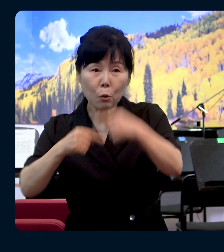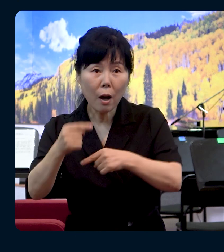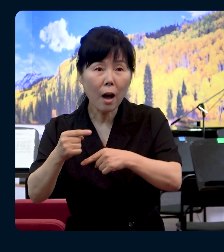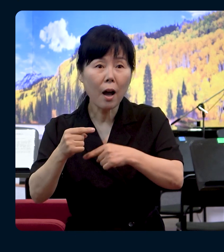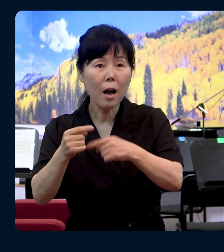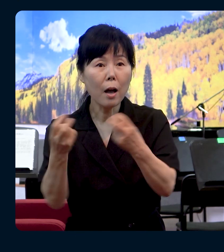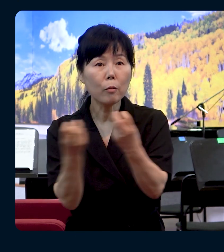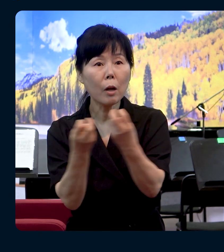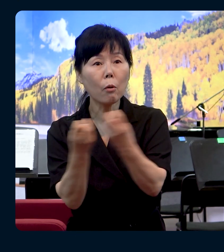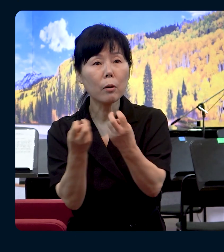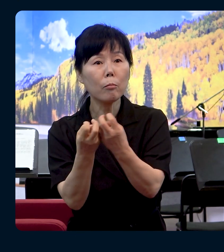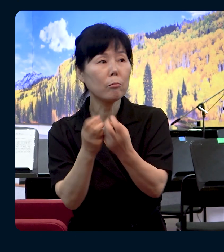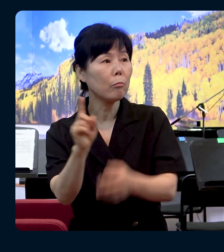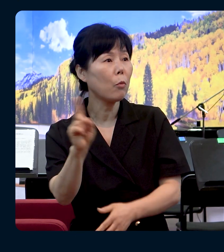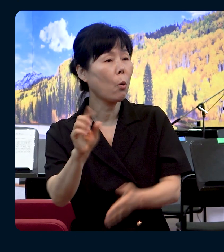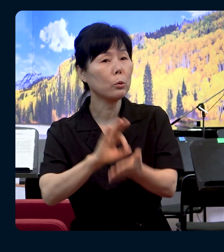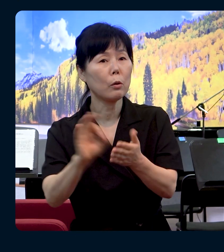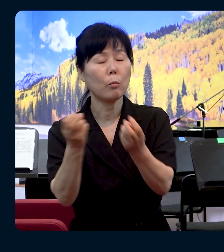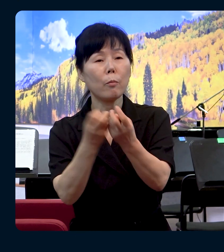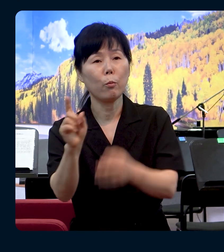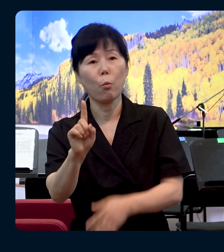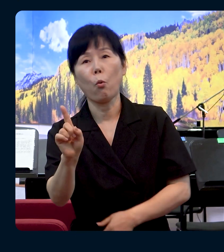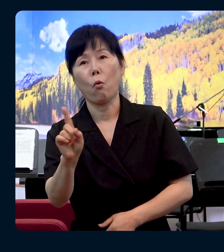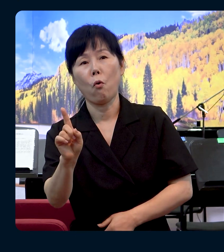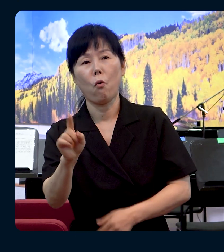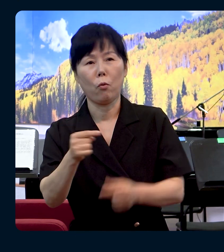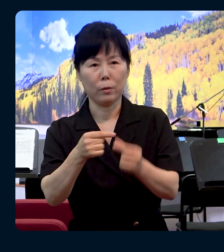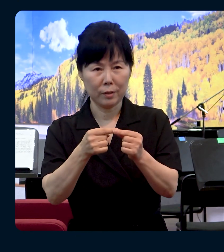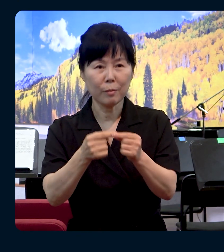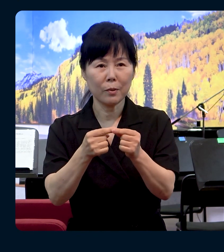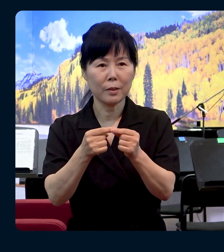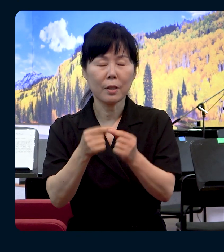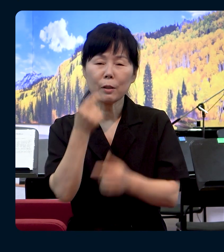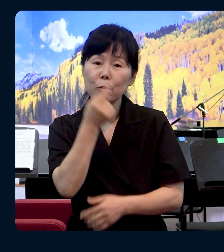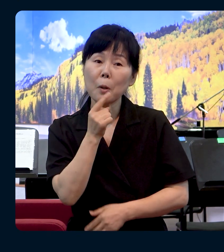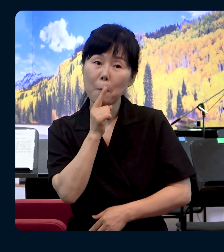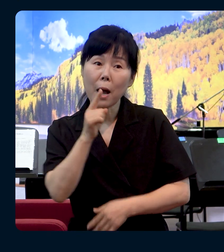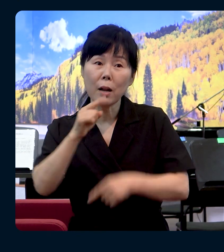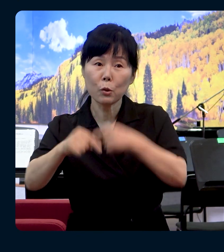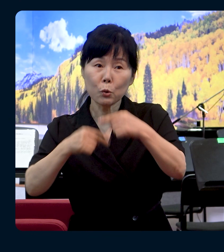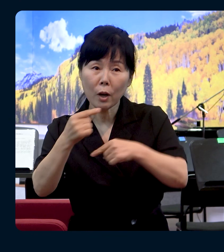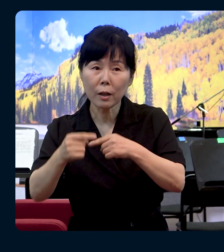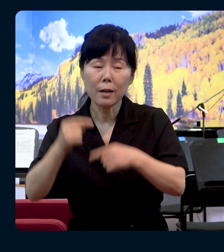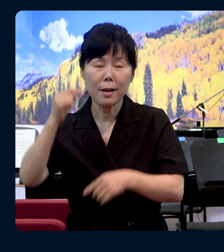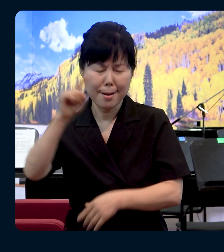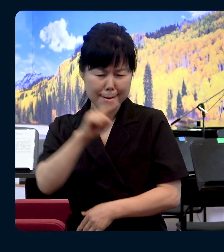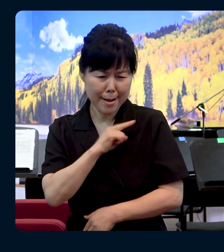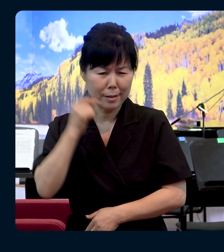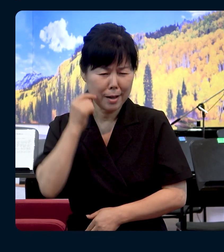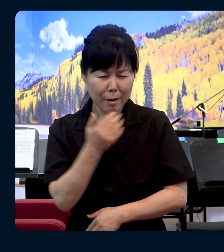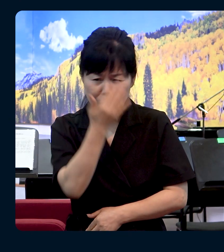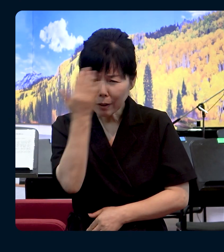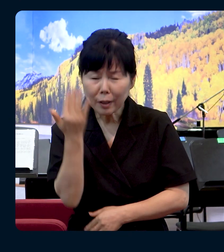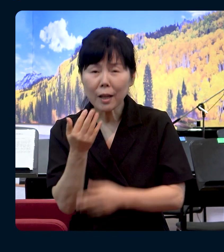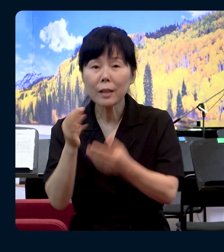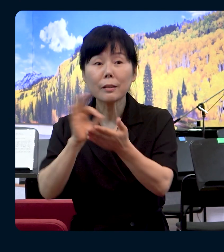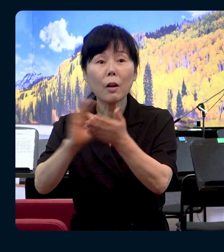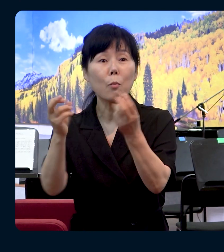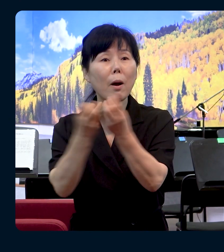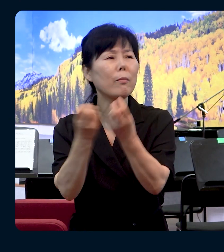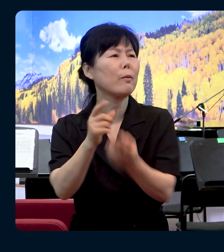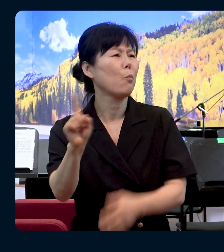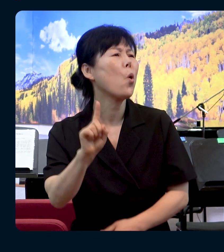사용해야 하는가? 첫째로, 입술의 권세를 가장 아름답게 사용하는 것은 바로